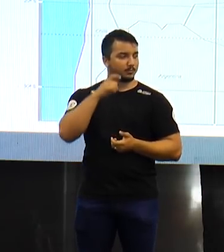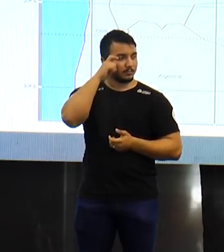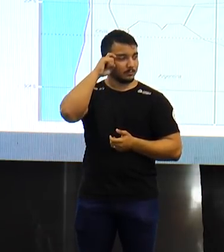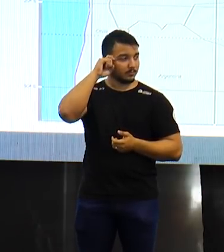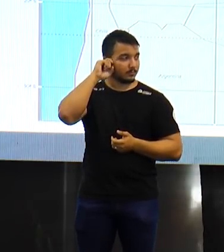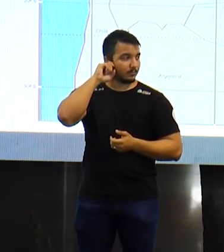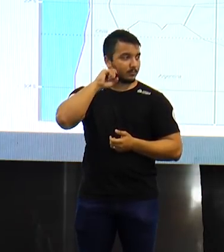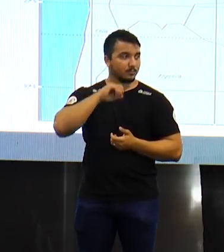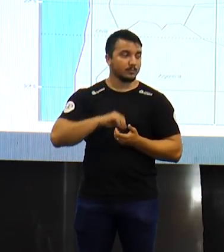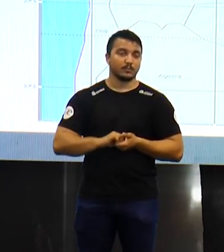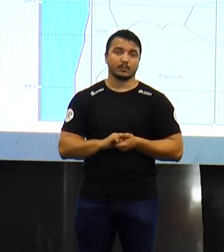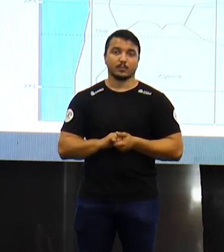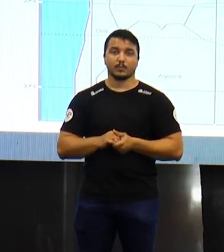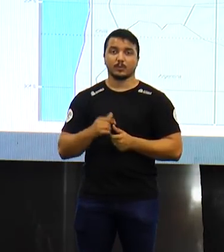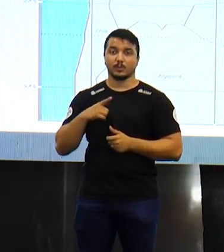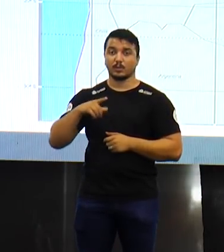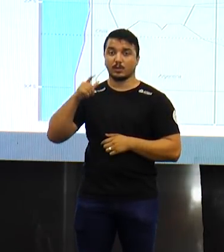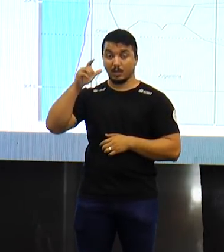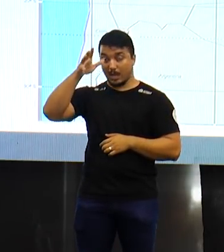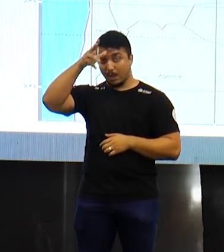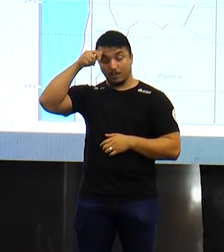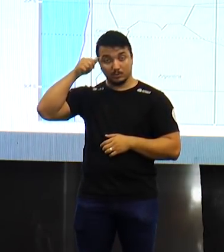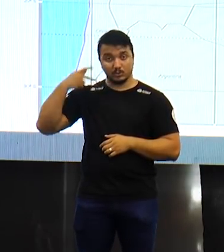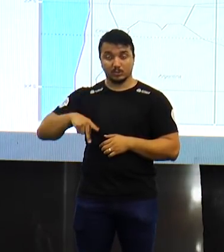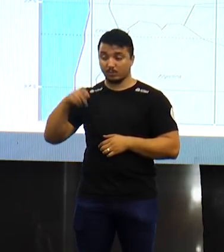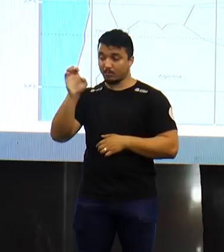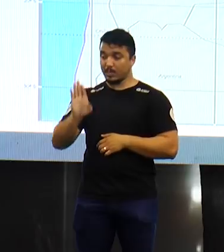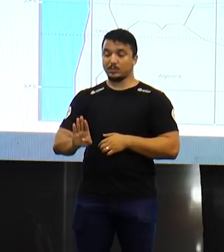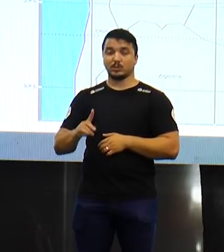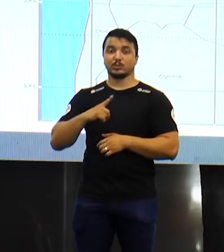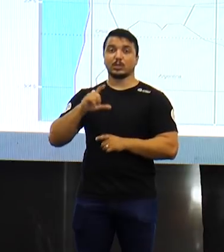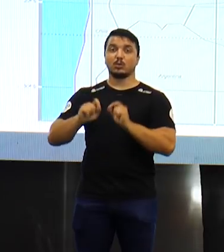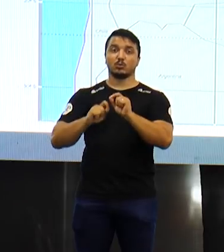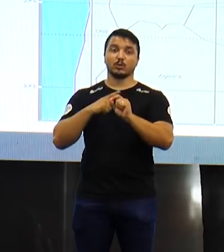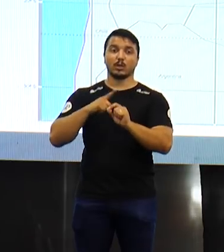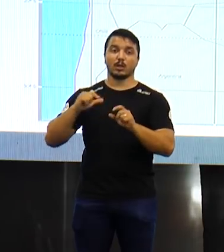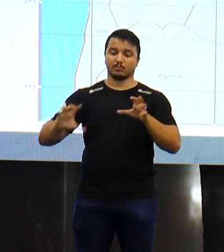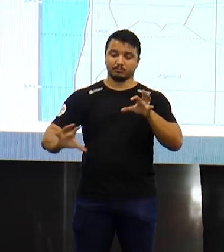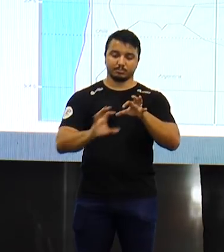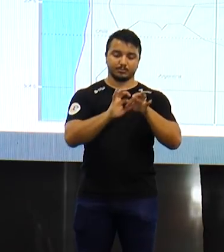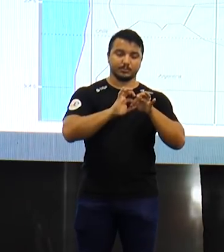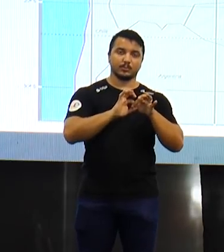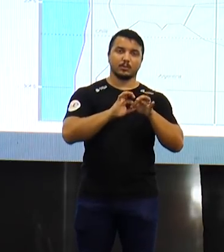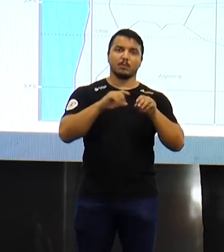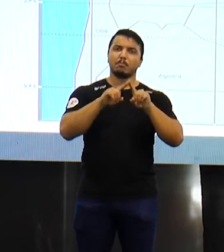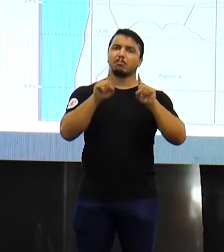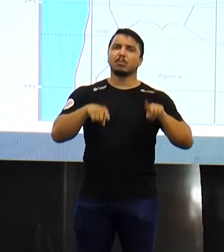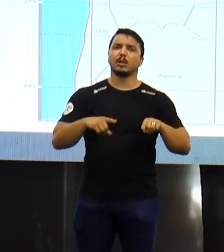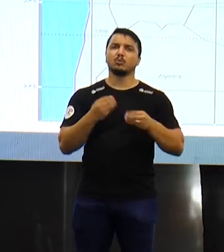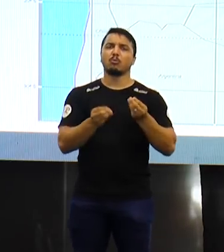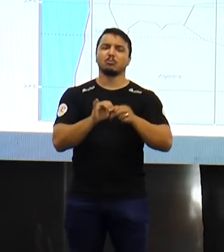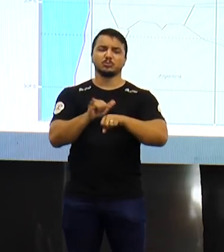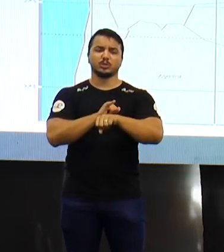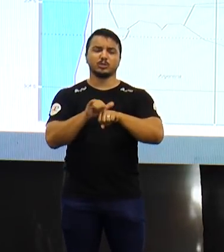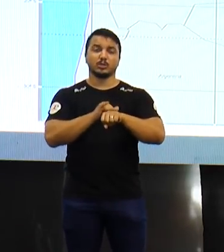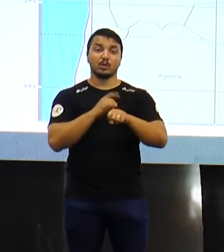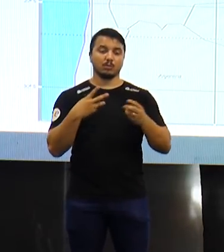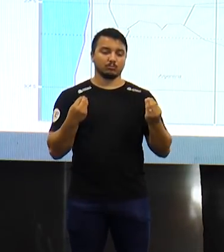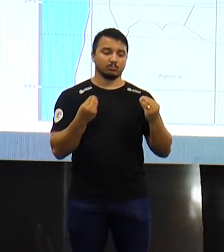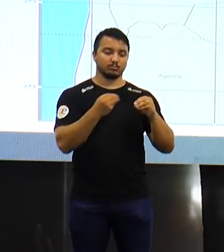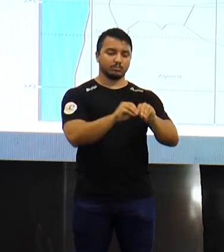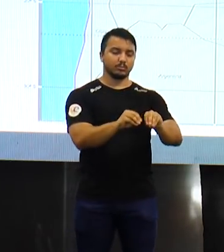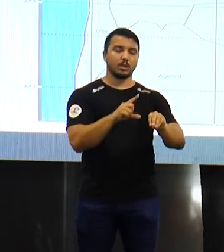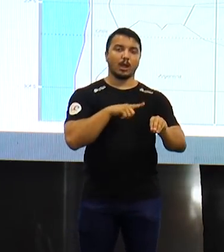Então, na Amazônia brasileira, nós iremos criar um plano para integrar. Como esse plano, pessoal, foi